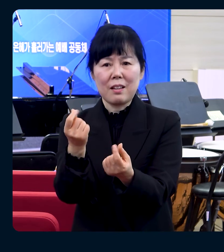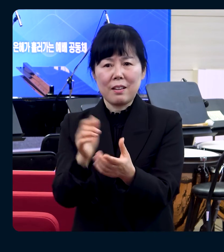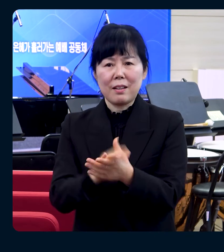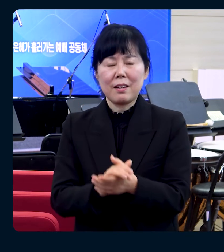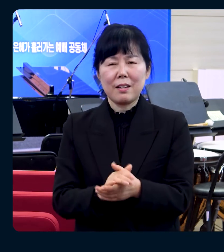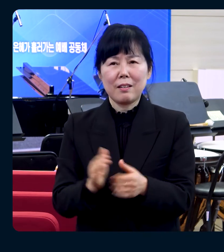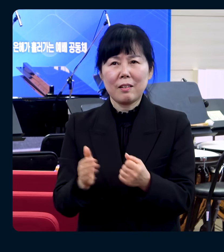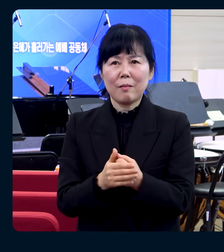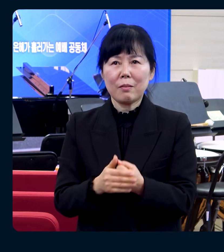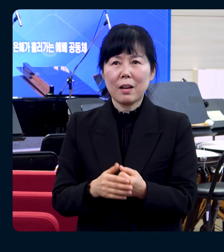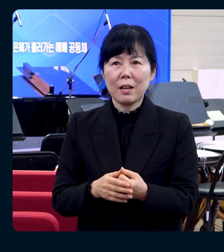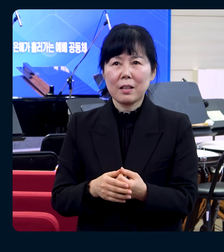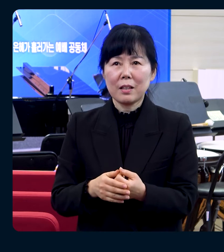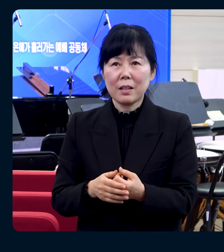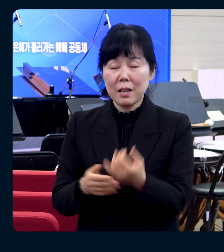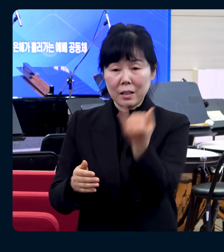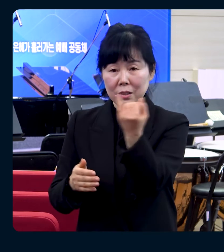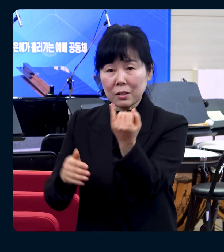거죠.